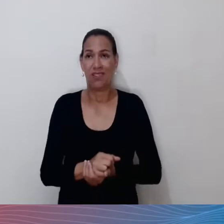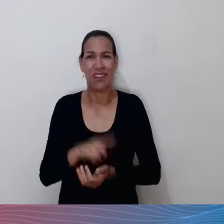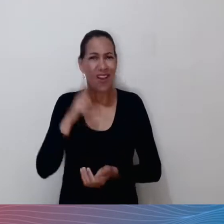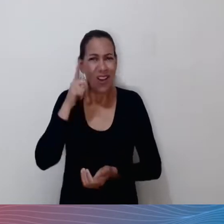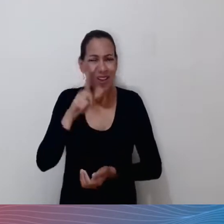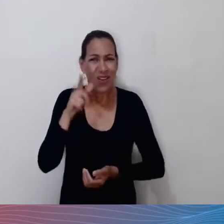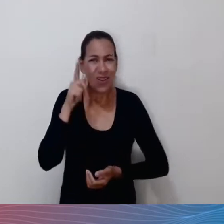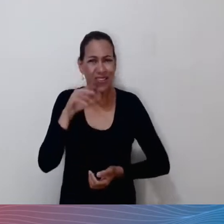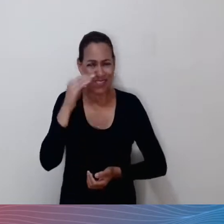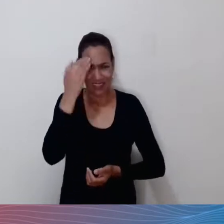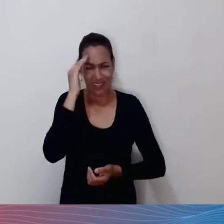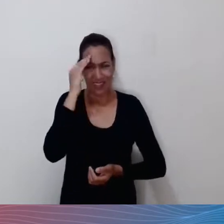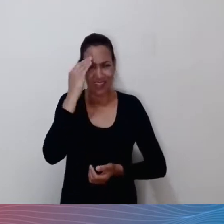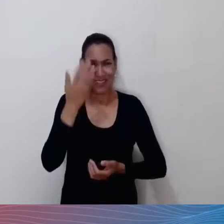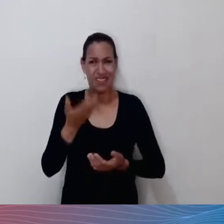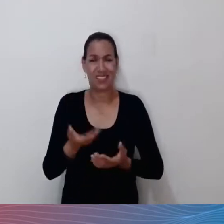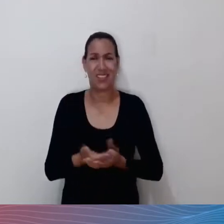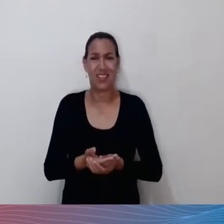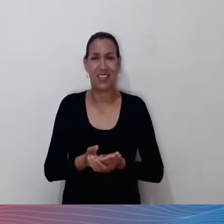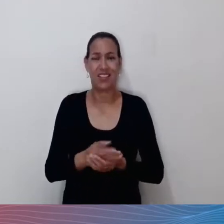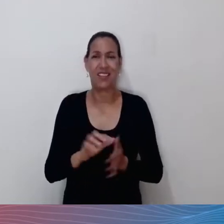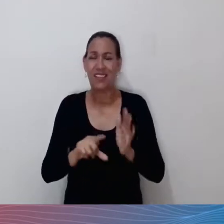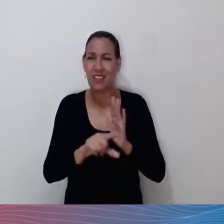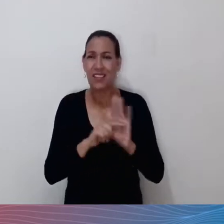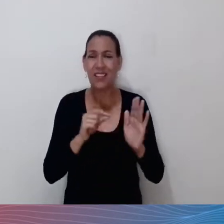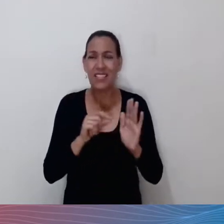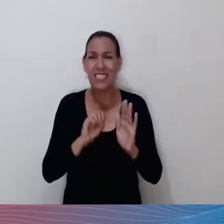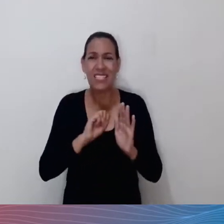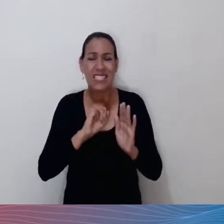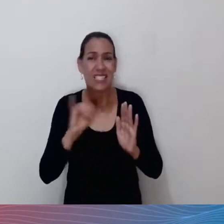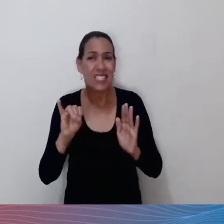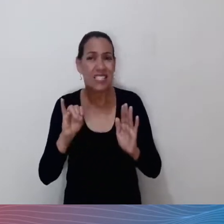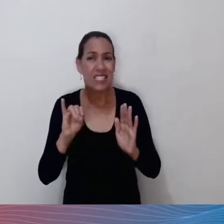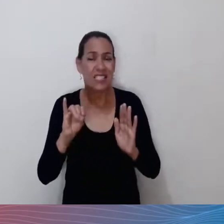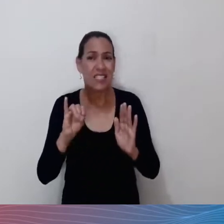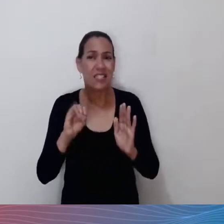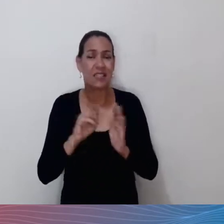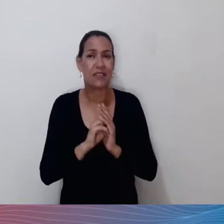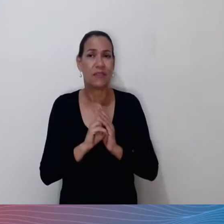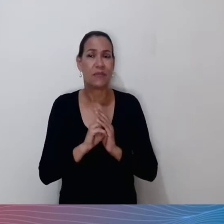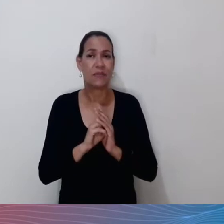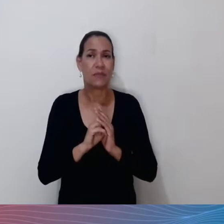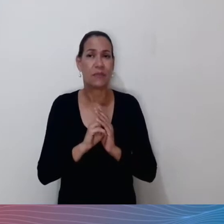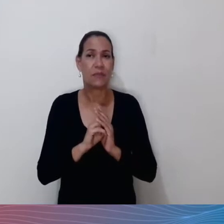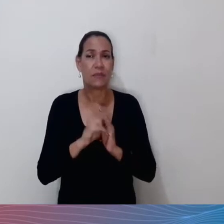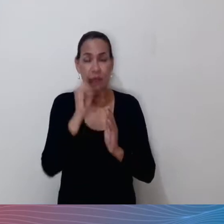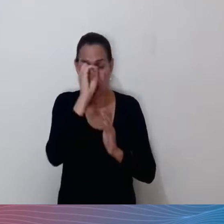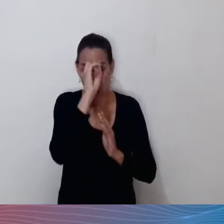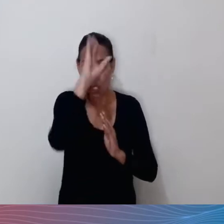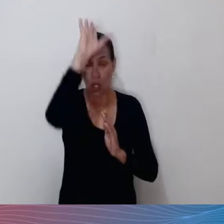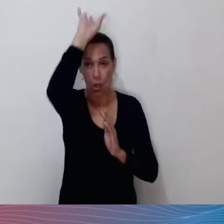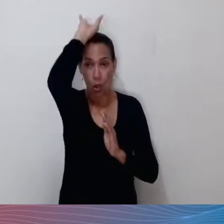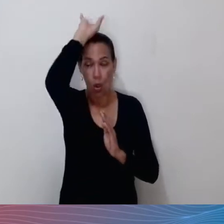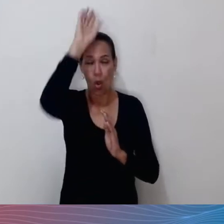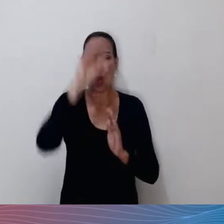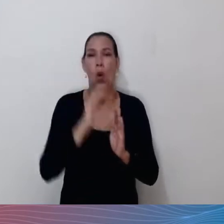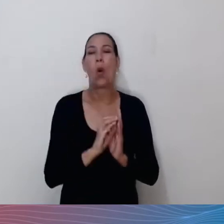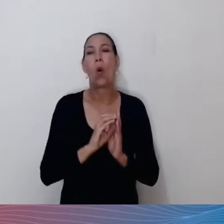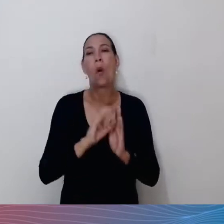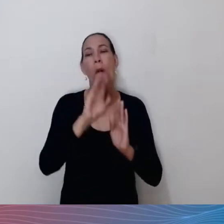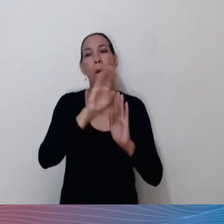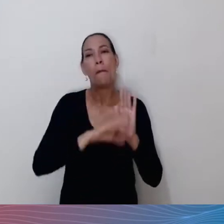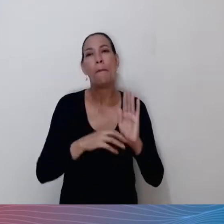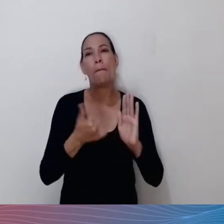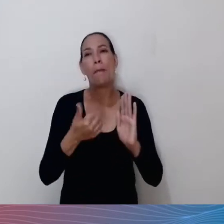não voltar para, né, Romanos 12, 6, aquilo que eu falei para vocês, né? Vamos lá, vamos para Romanos.